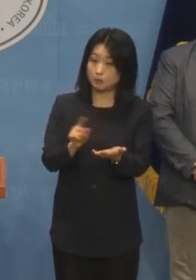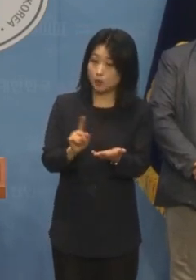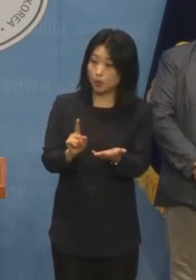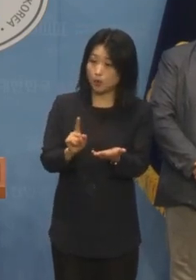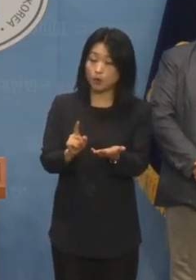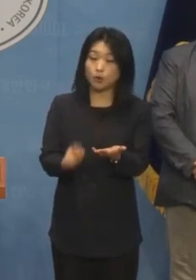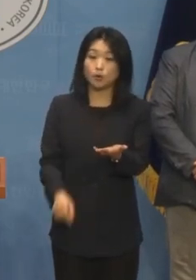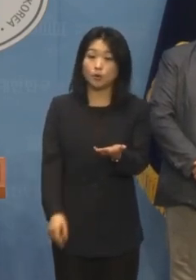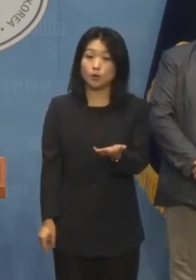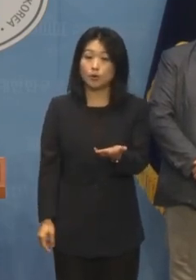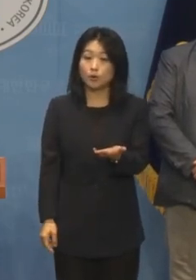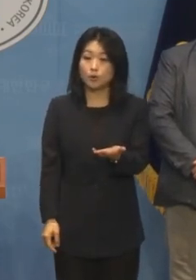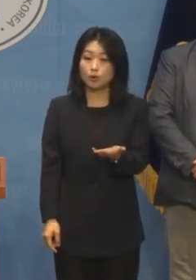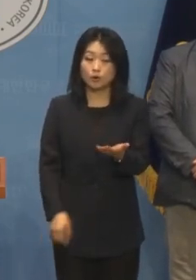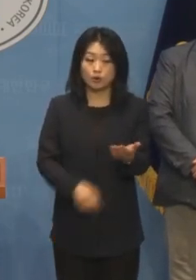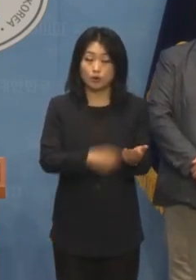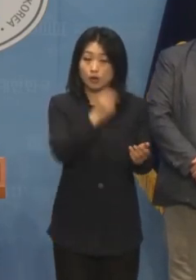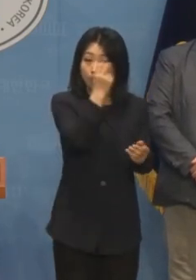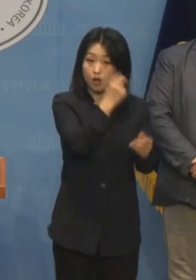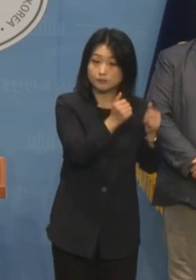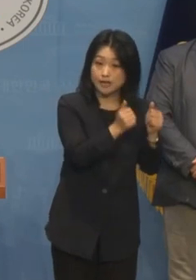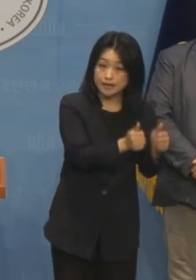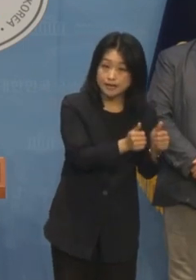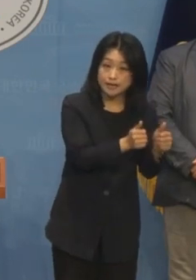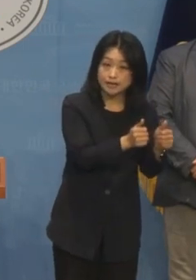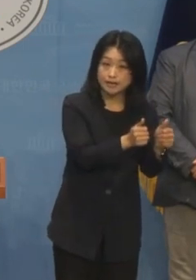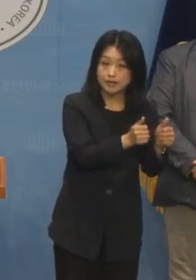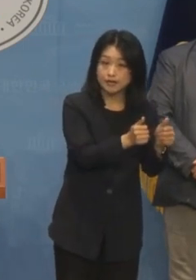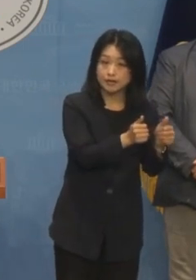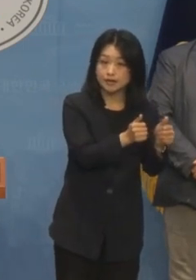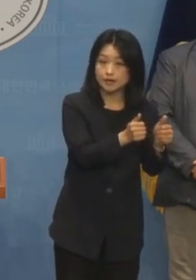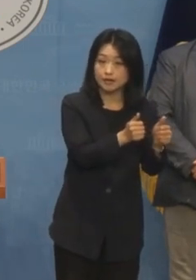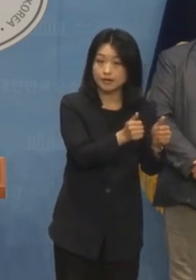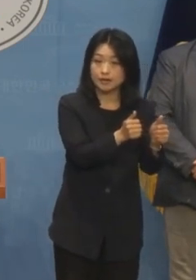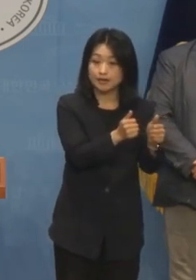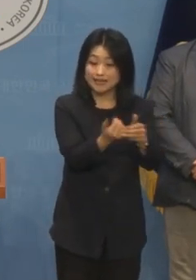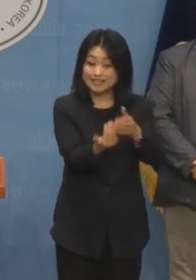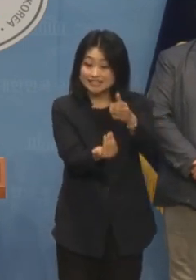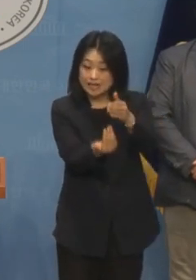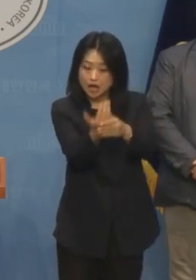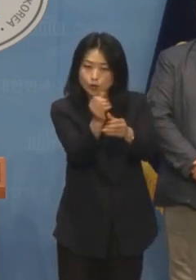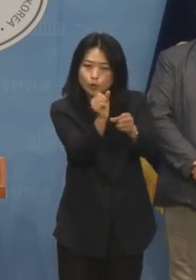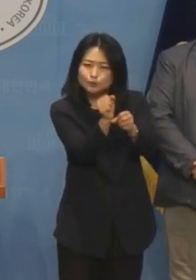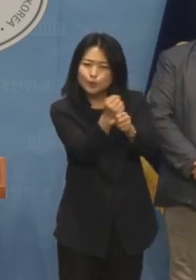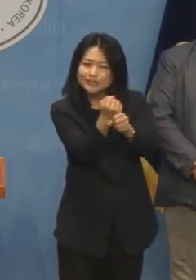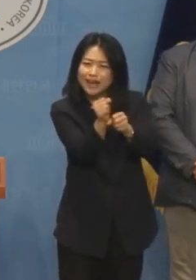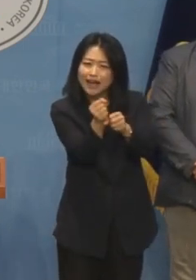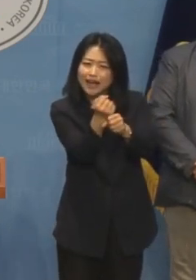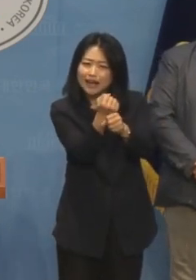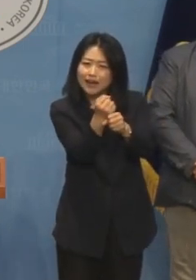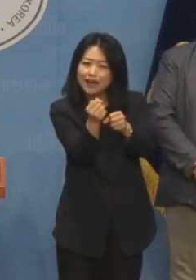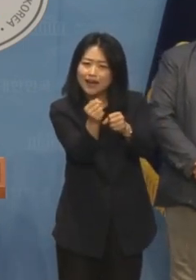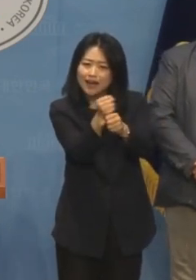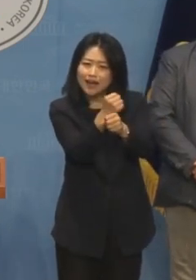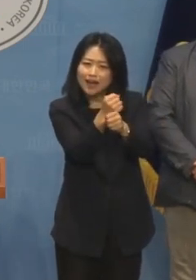그 법안은 검찰이 어떻게 사건을 조작했는가